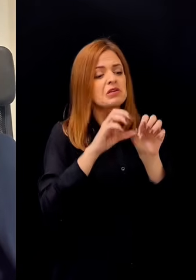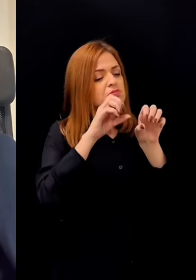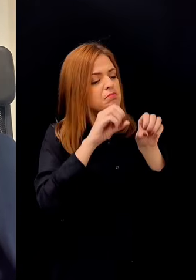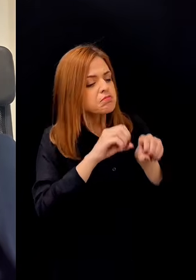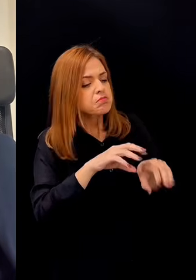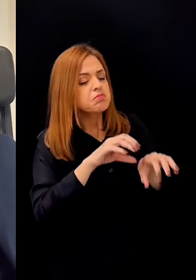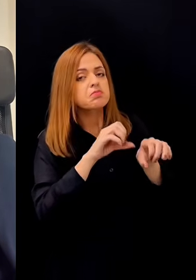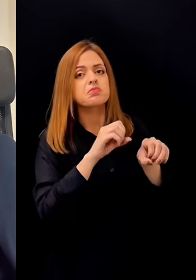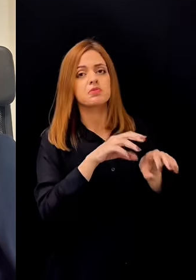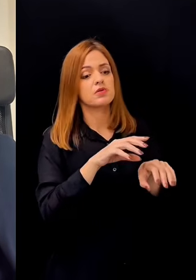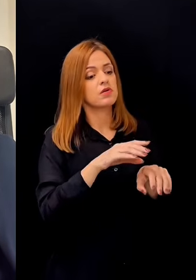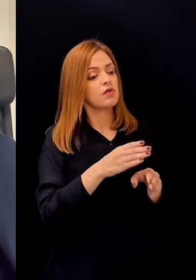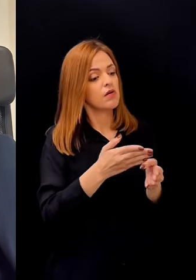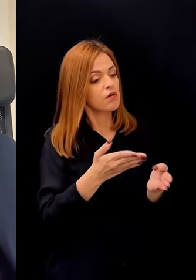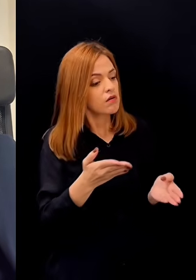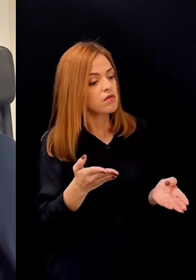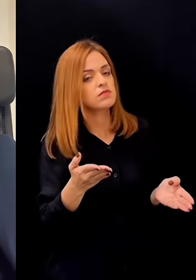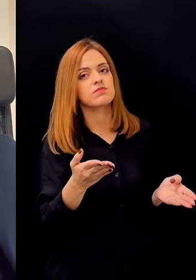ensinou. Nicodemos,